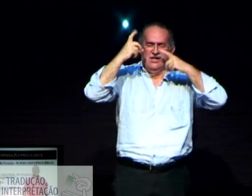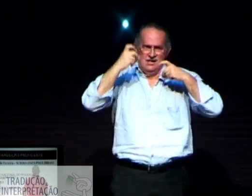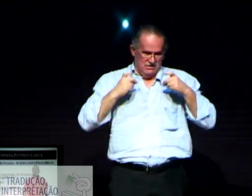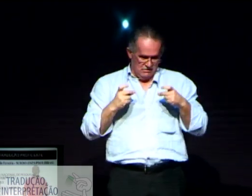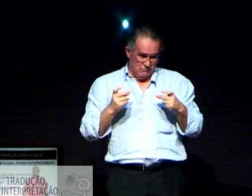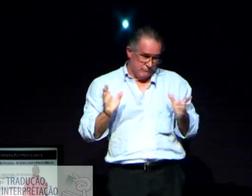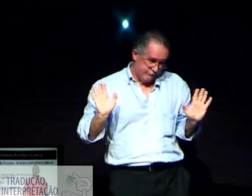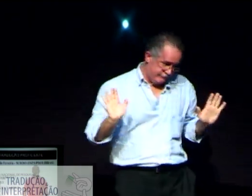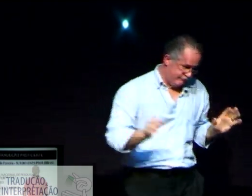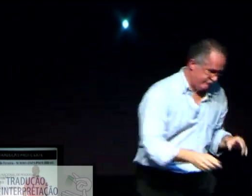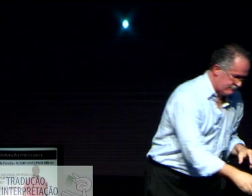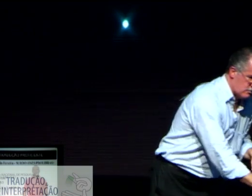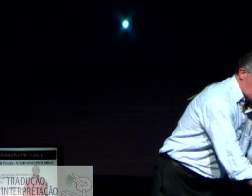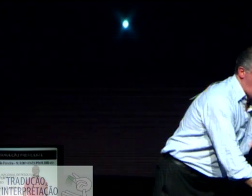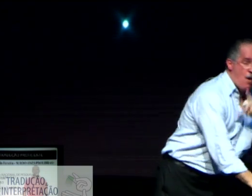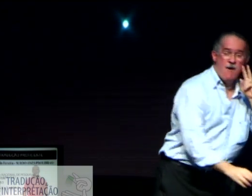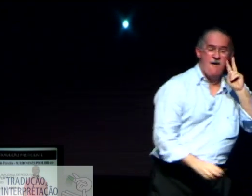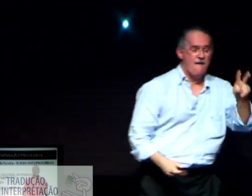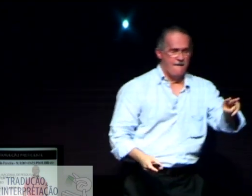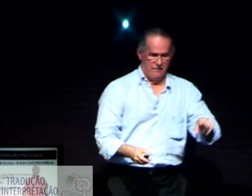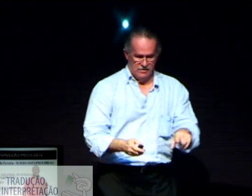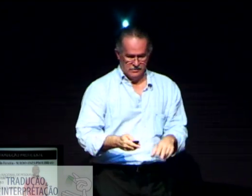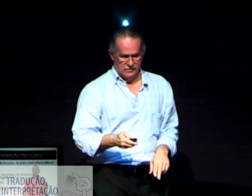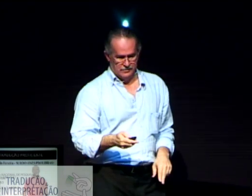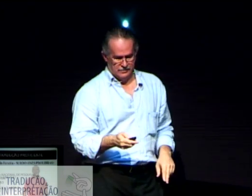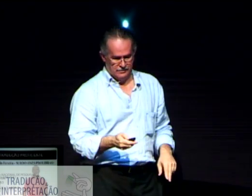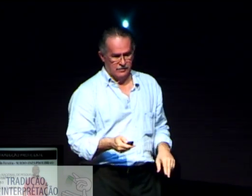Não há nenhuma expressão não manual.